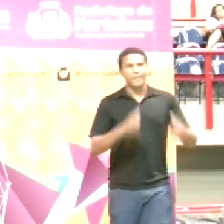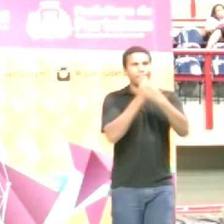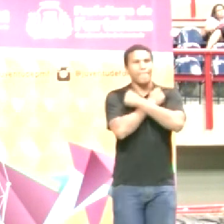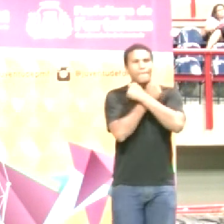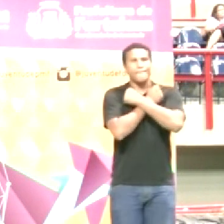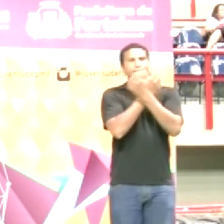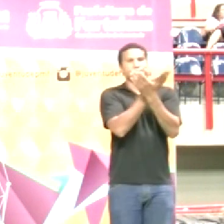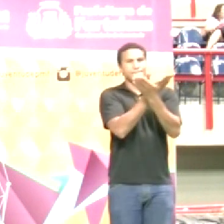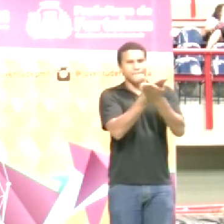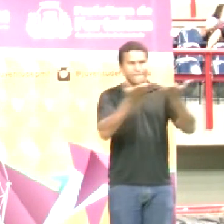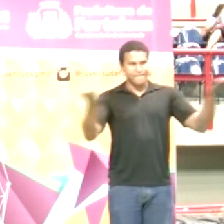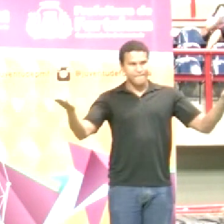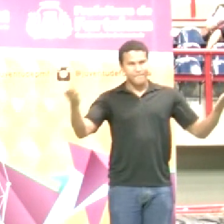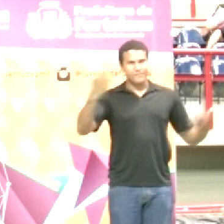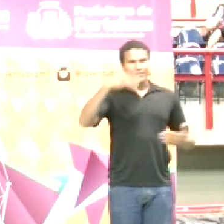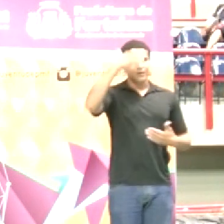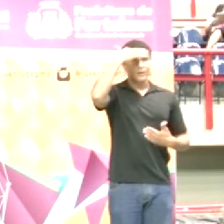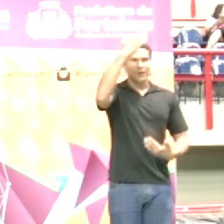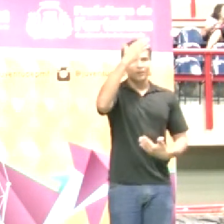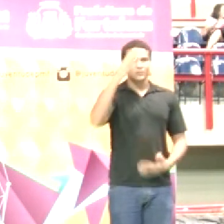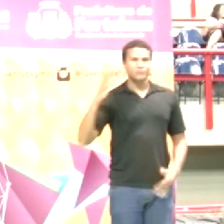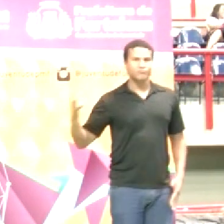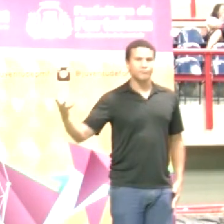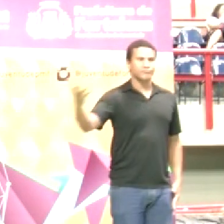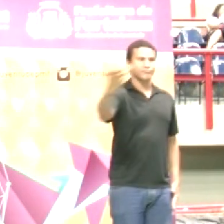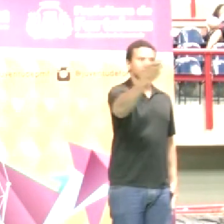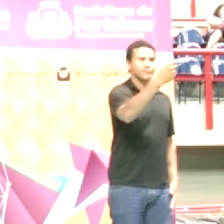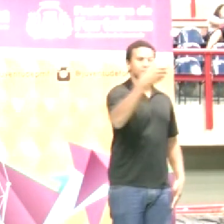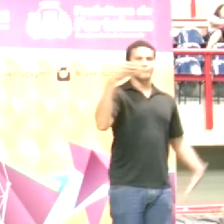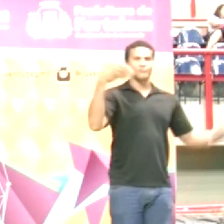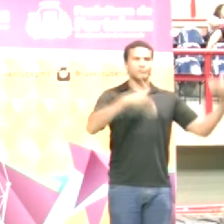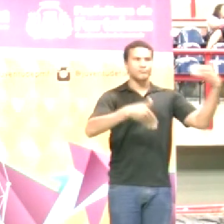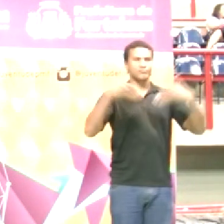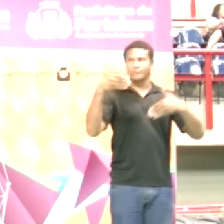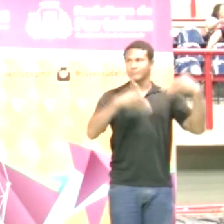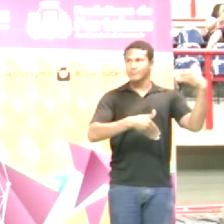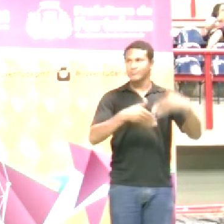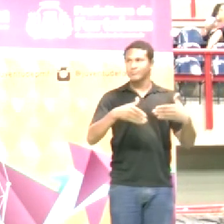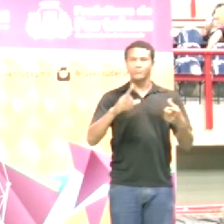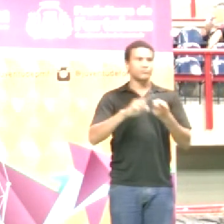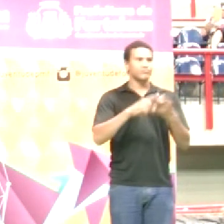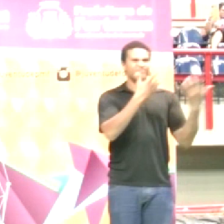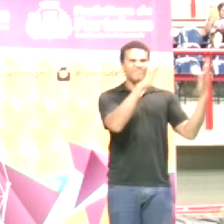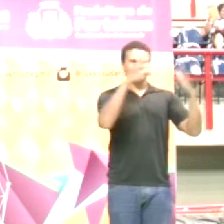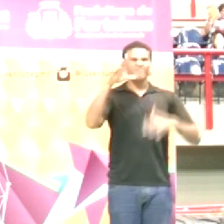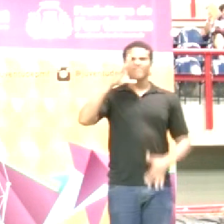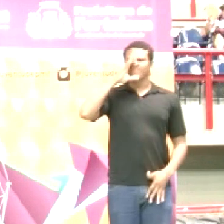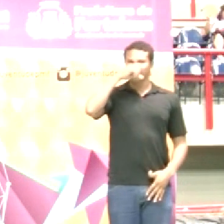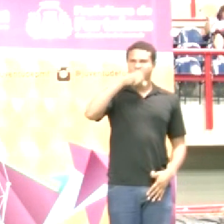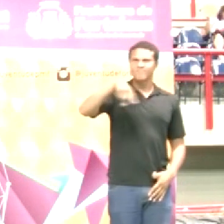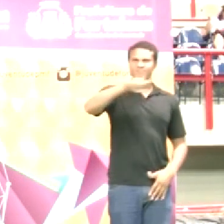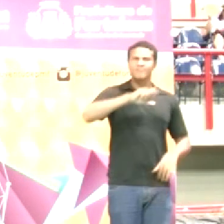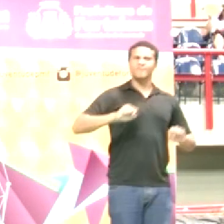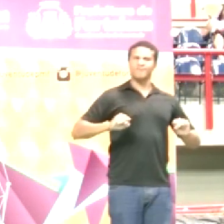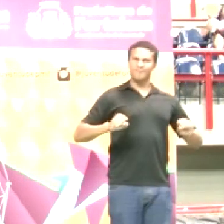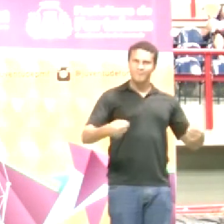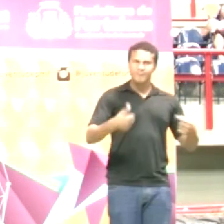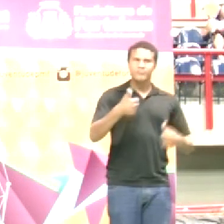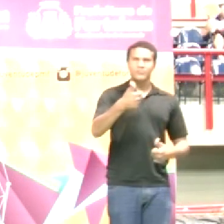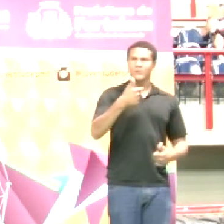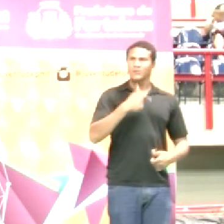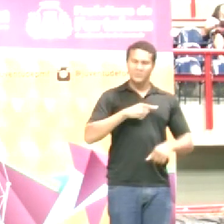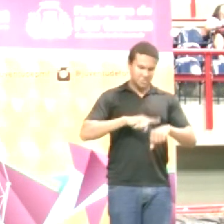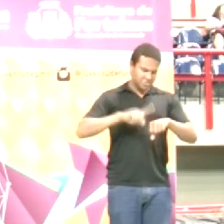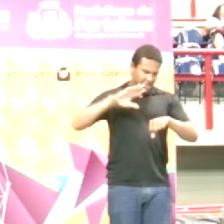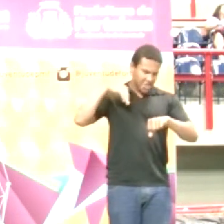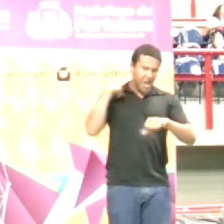Queria agradecer mais uma vez a presença de todos, né? Os heróis da resistência, que até uma hora dessa está todo mundo